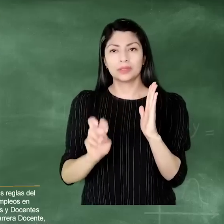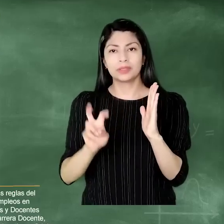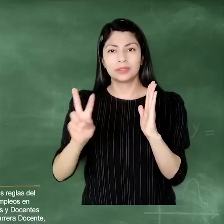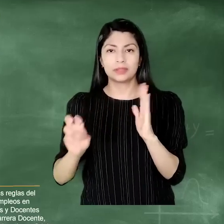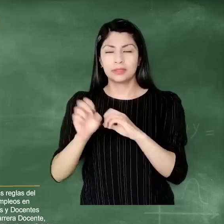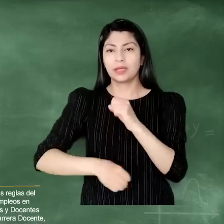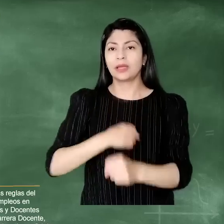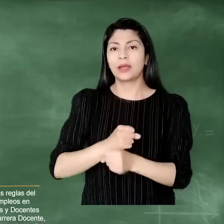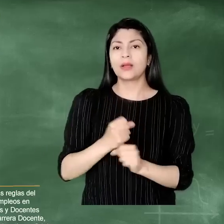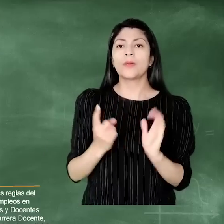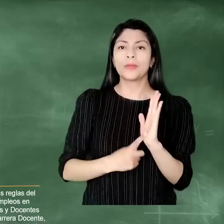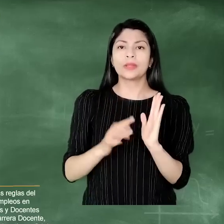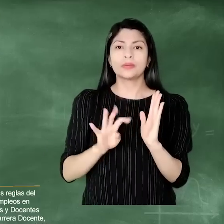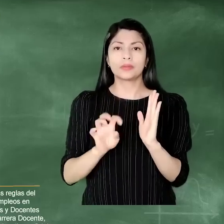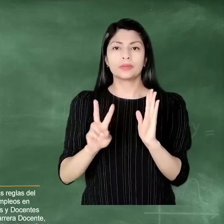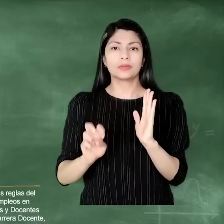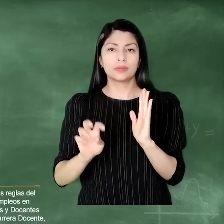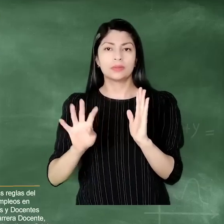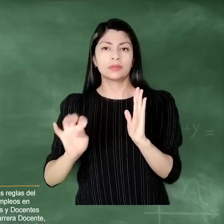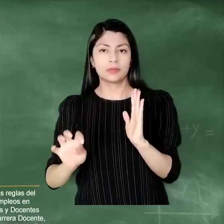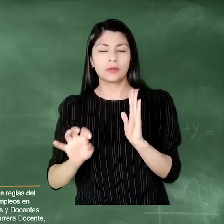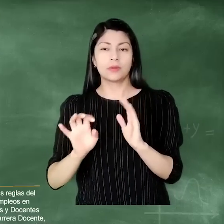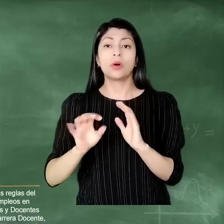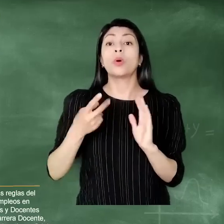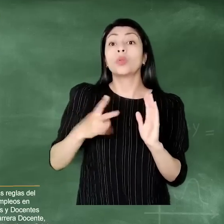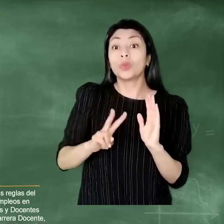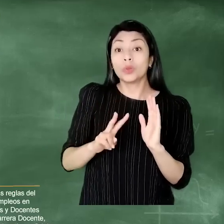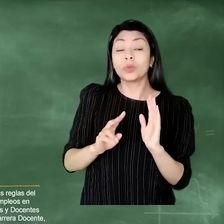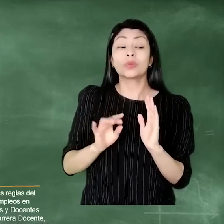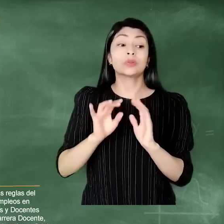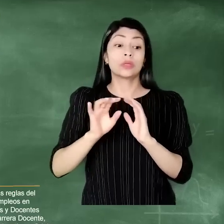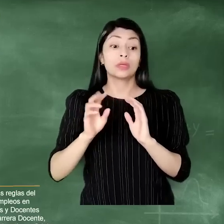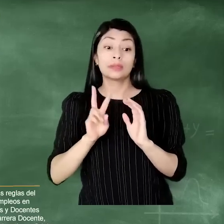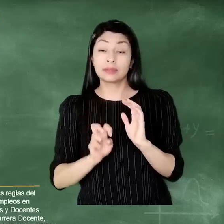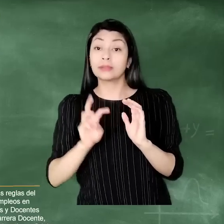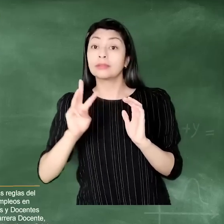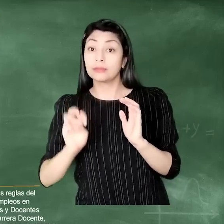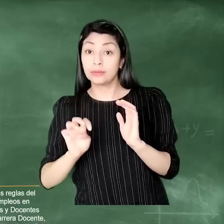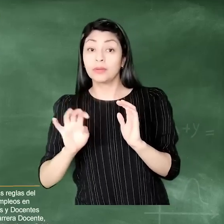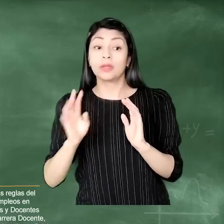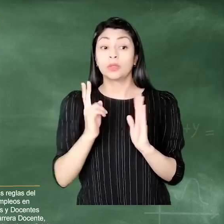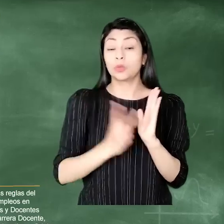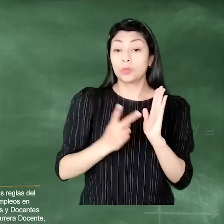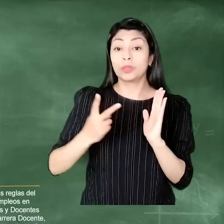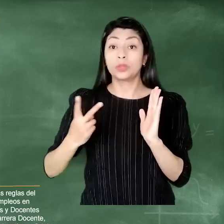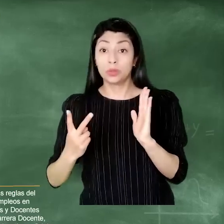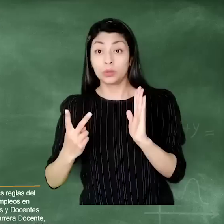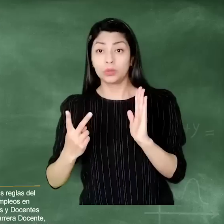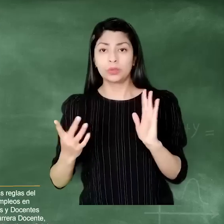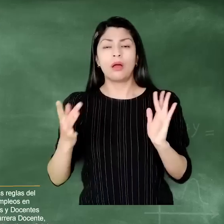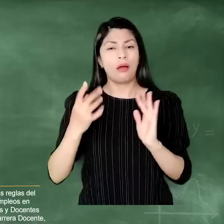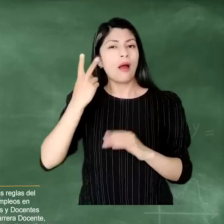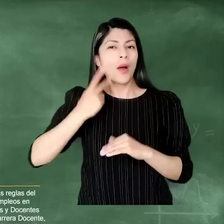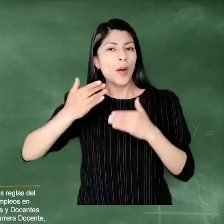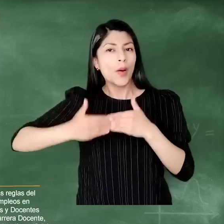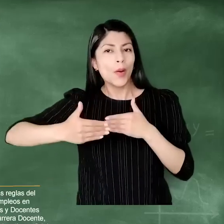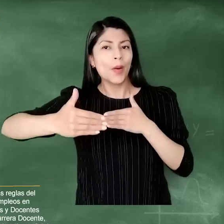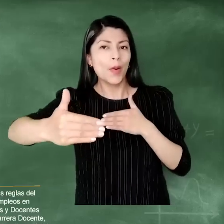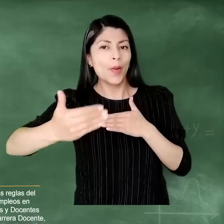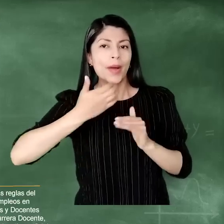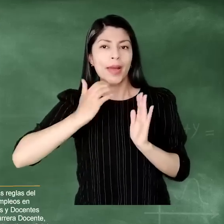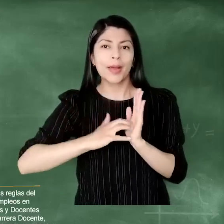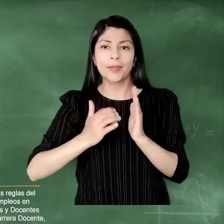decretos 2277 de 1979 o 1278 de 2002, dentro de los 2